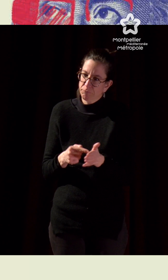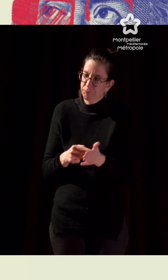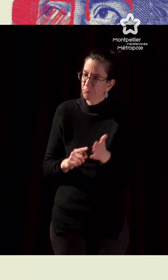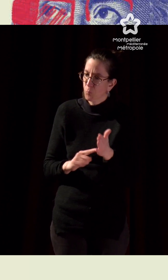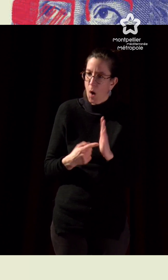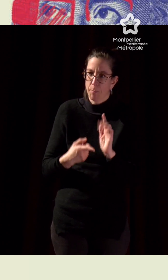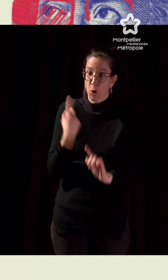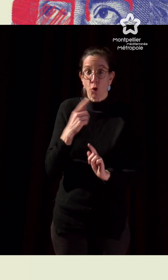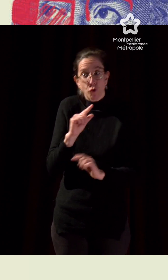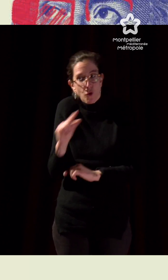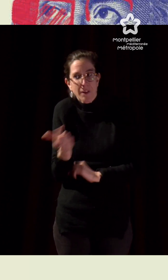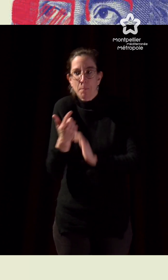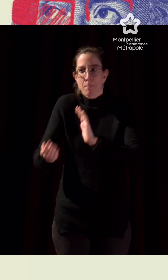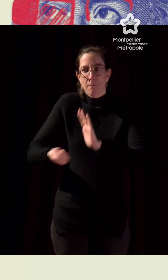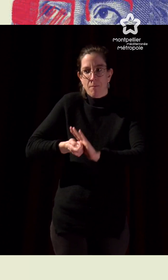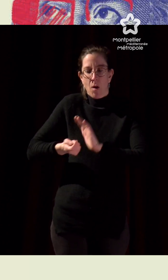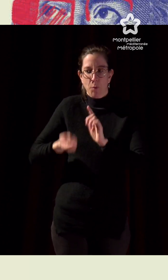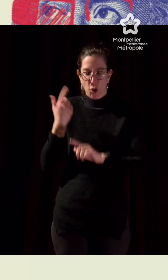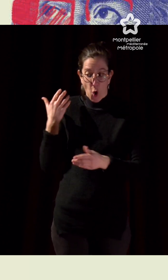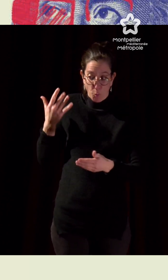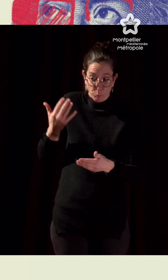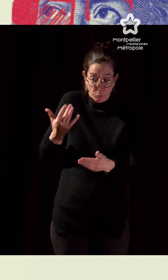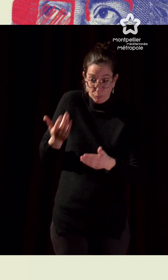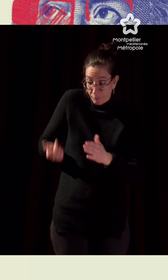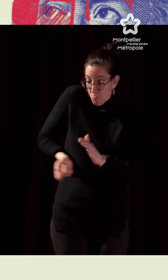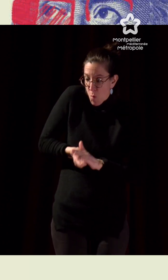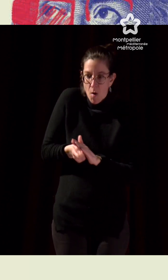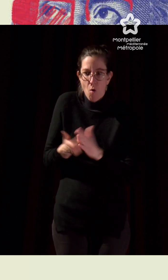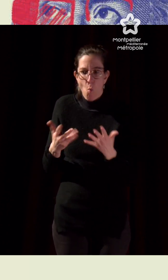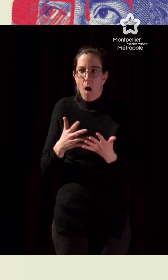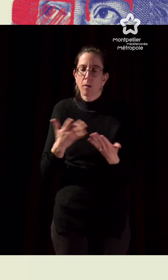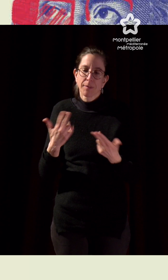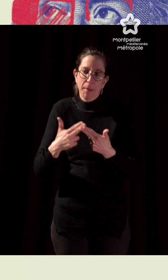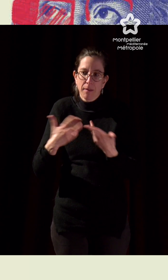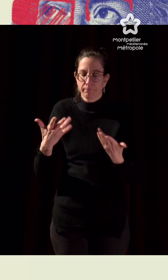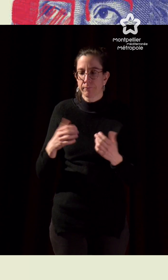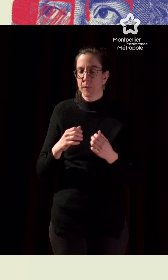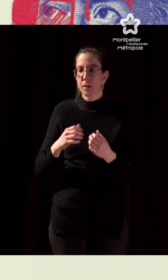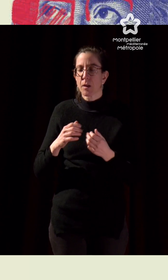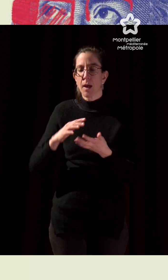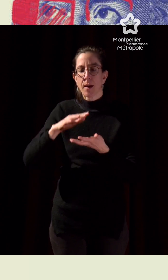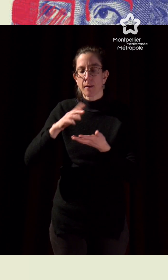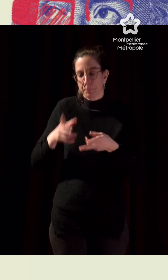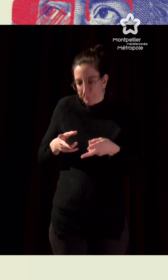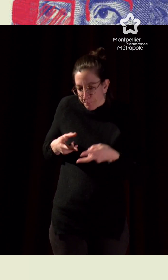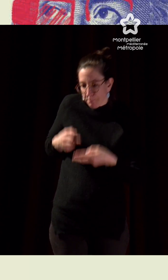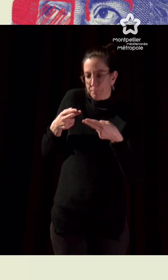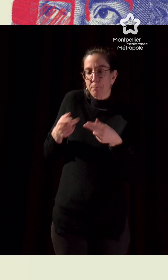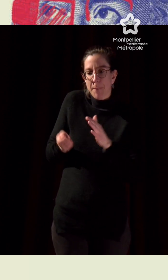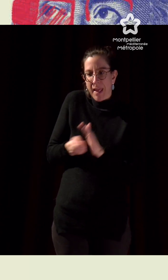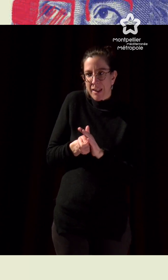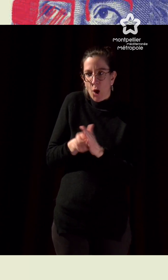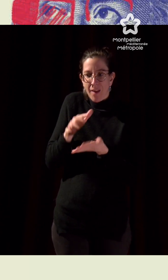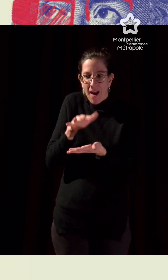dans l'histoire de notre espèce, c'est ce qu'on appelle la transition néolithique. C'est quoi ?